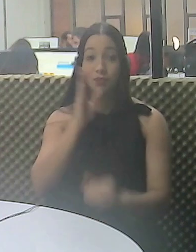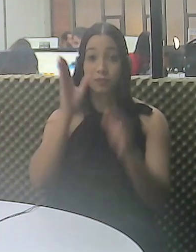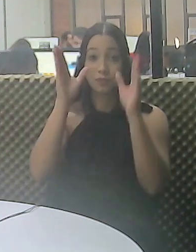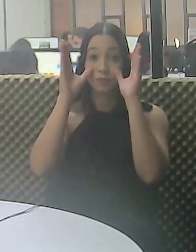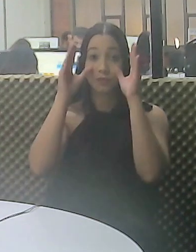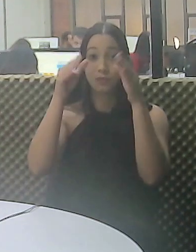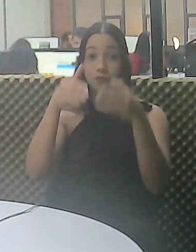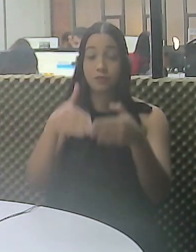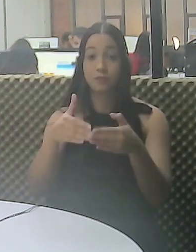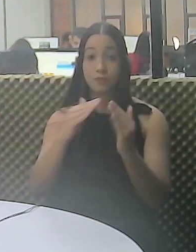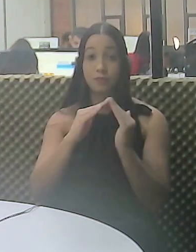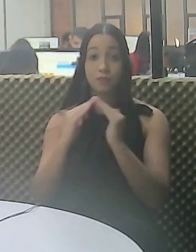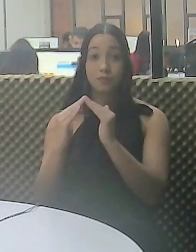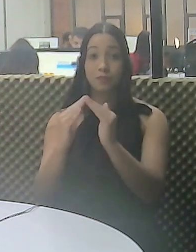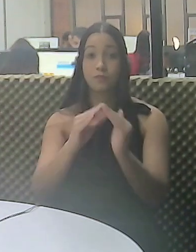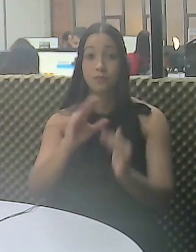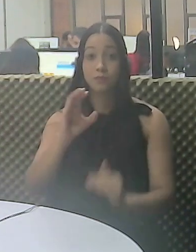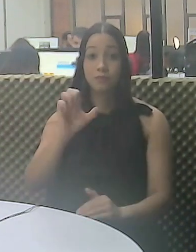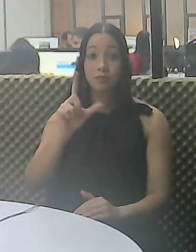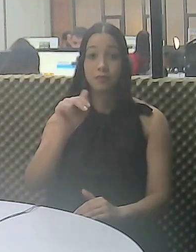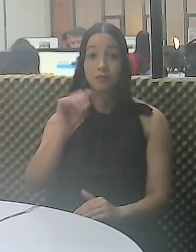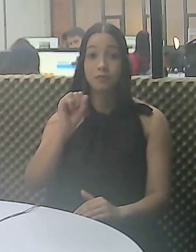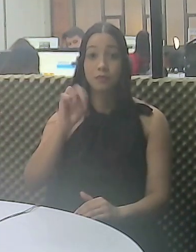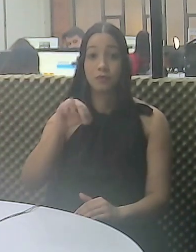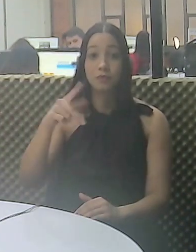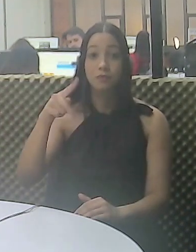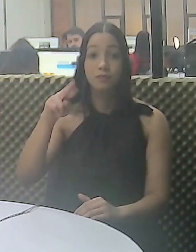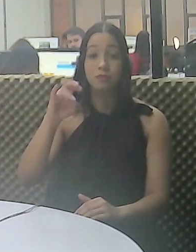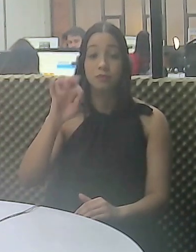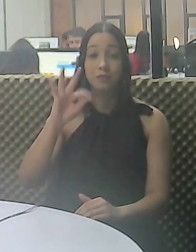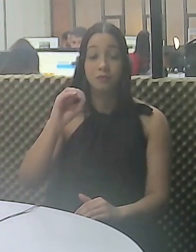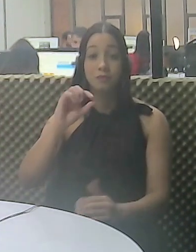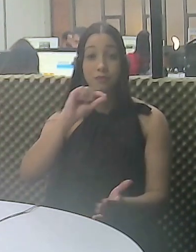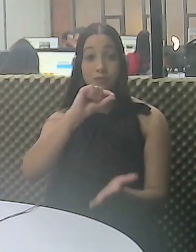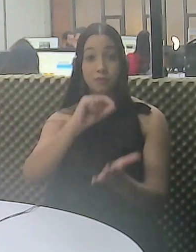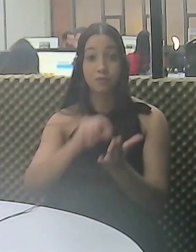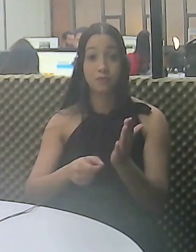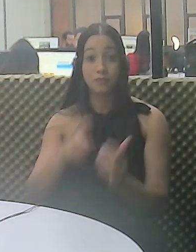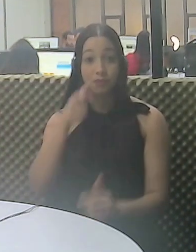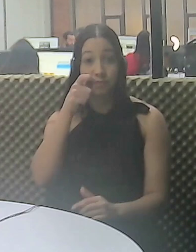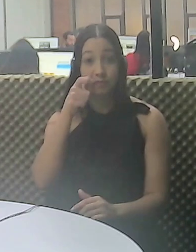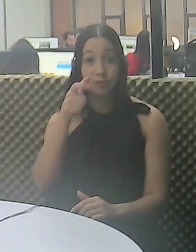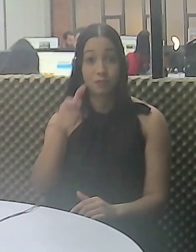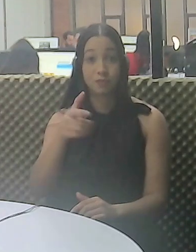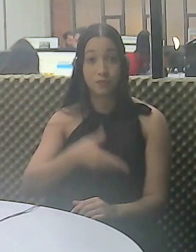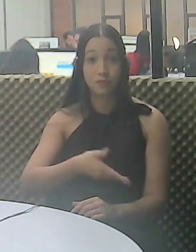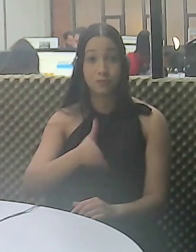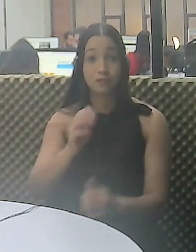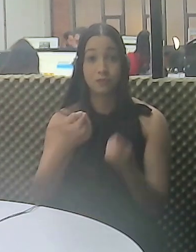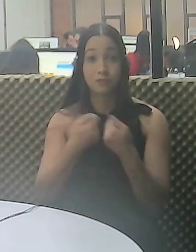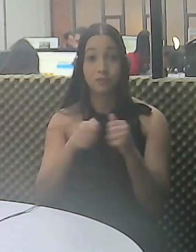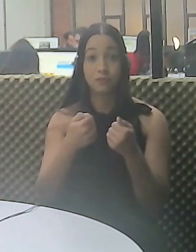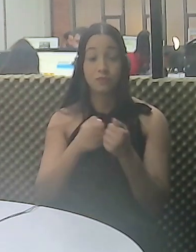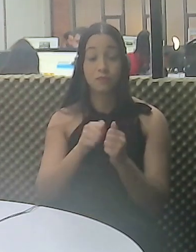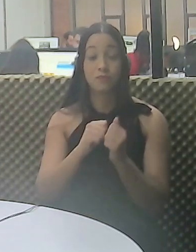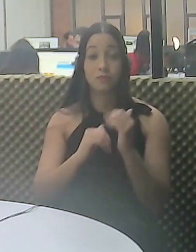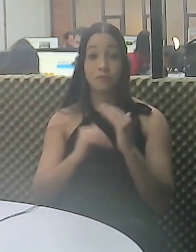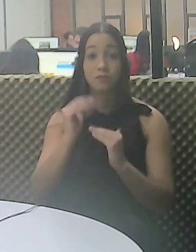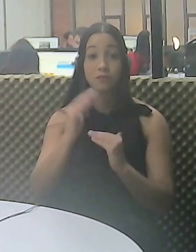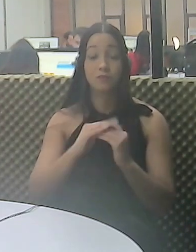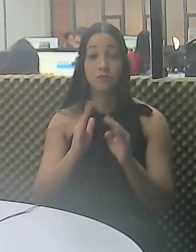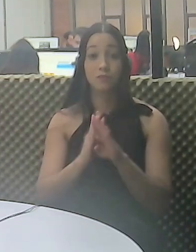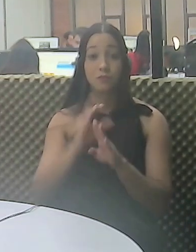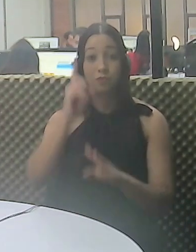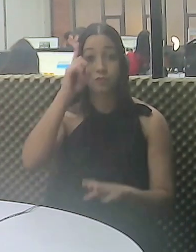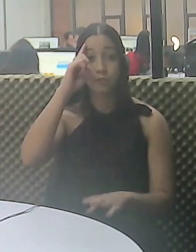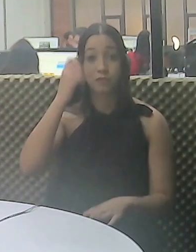voltadas para quem reside no bairro Elison Prieto. Para se inscrever, os interessados devem procurar o ônibus Meu Ofício até o dia